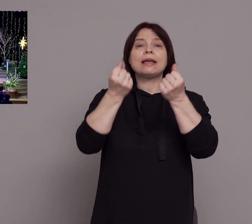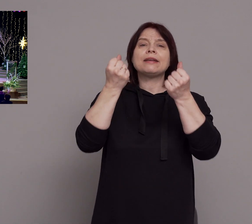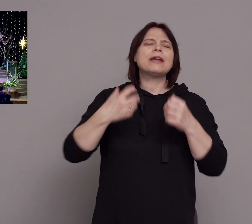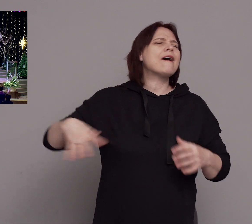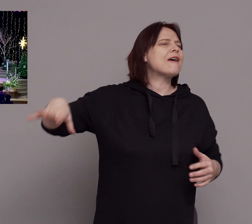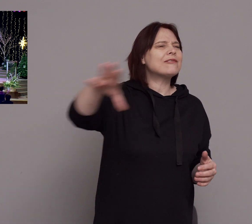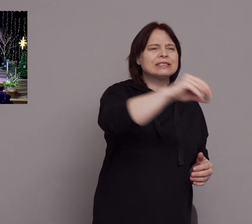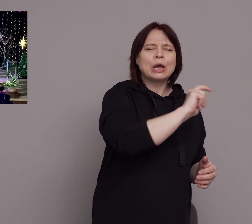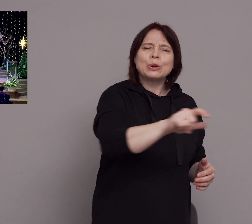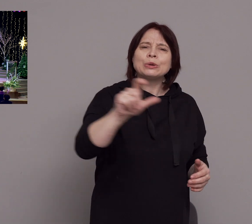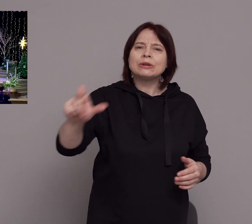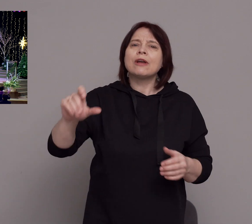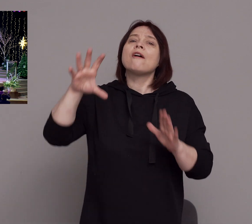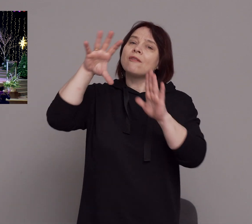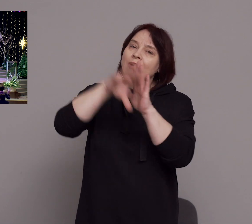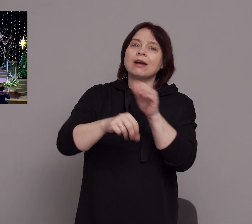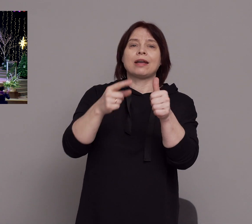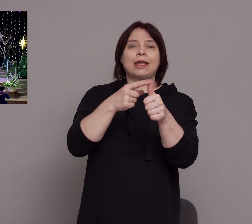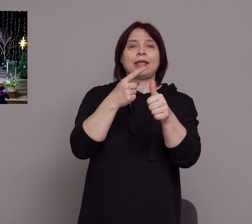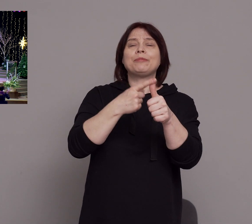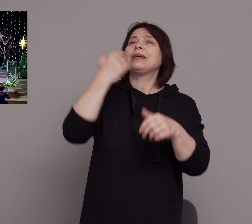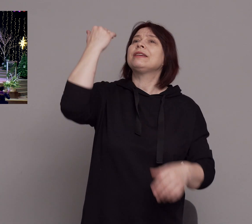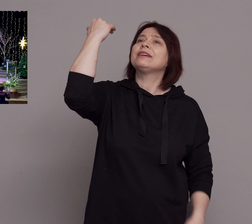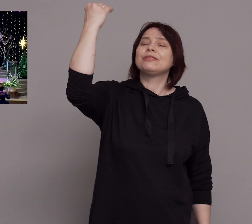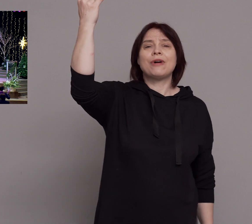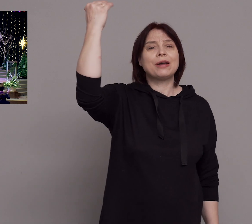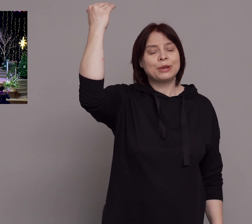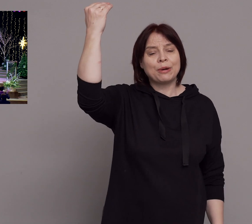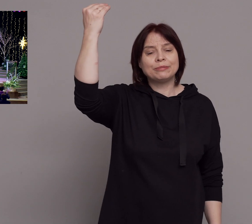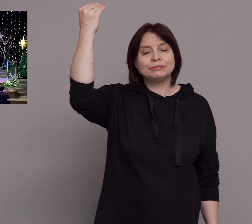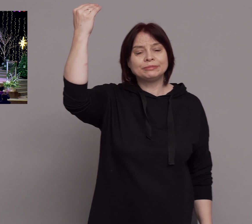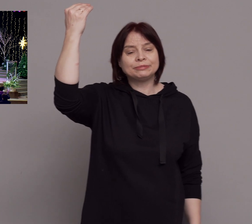Спасение всех людей в имени твоем.